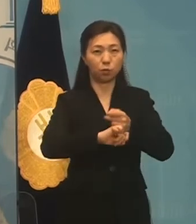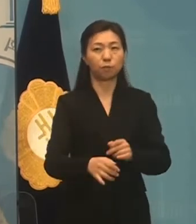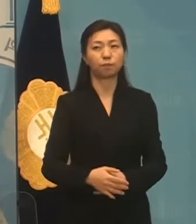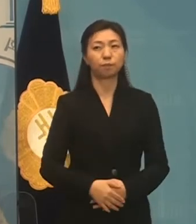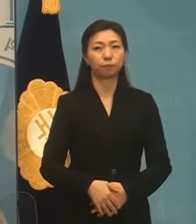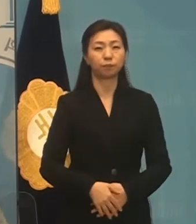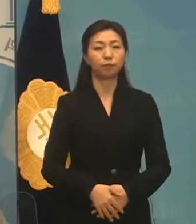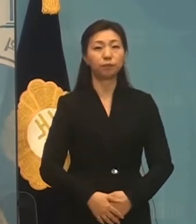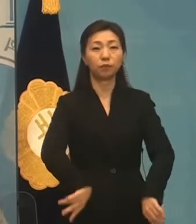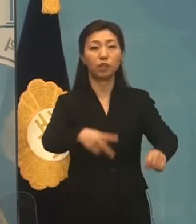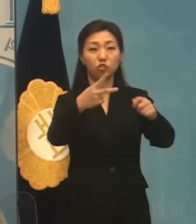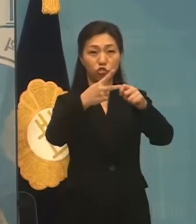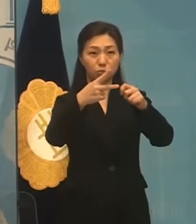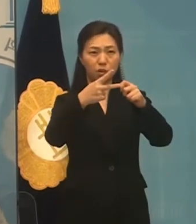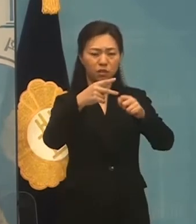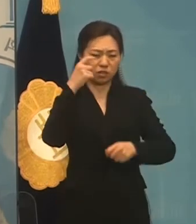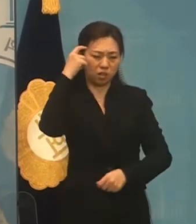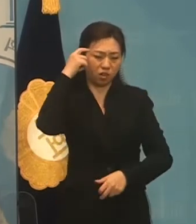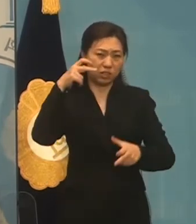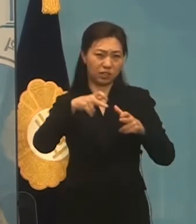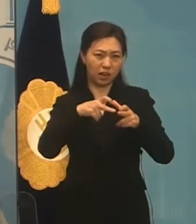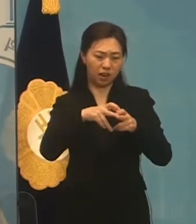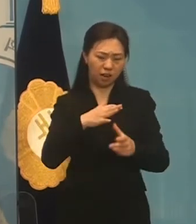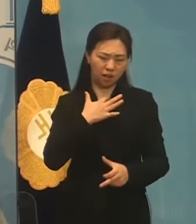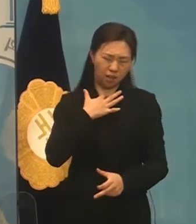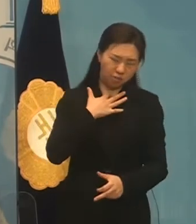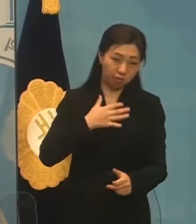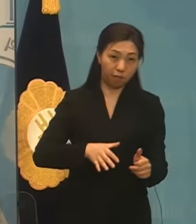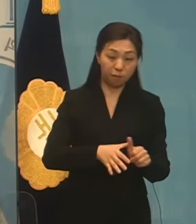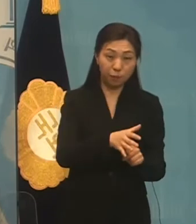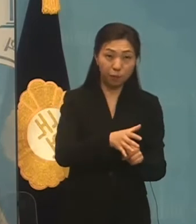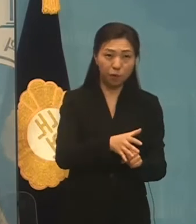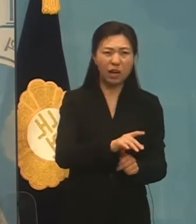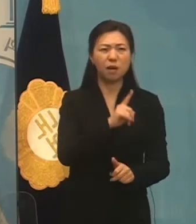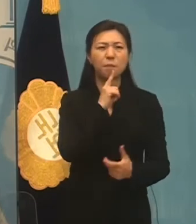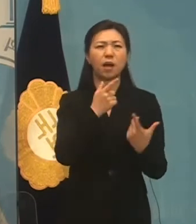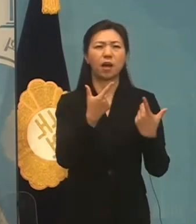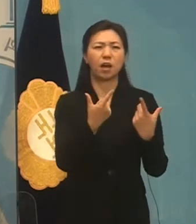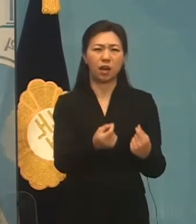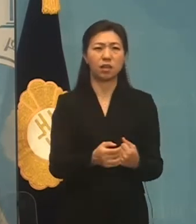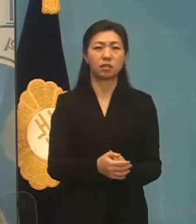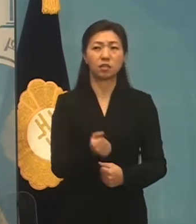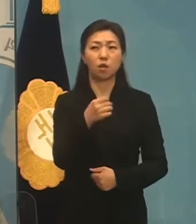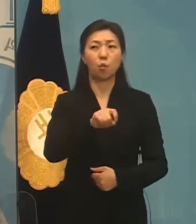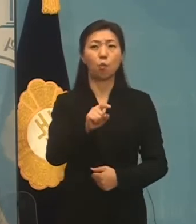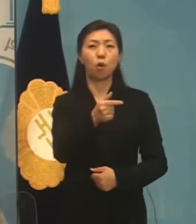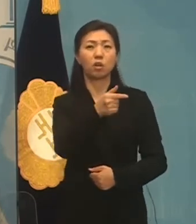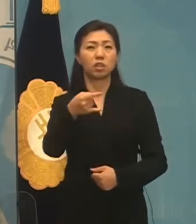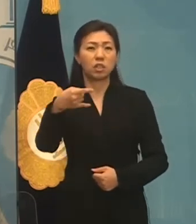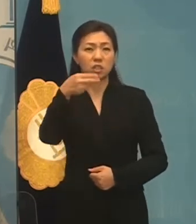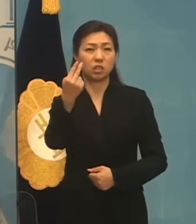다음으로는 정신장애인에 대한 혐오를 부추기는 원희룡 후보에 대해서 한 말씀 드리도록 하겠습니다.